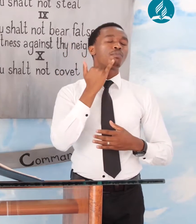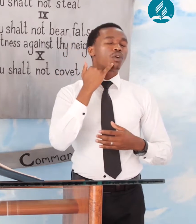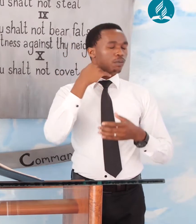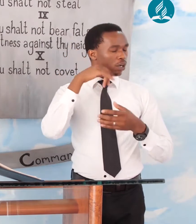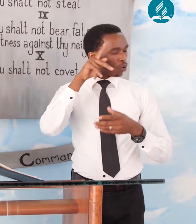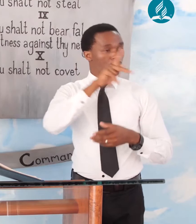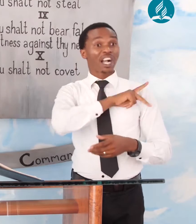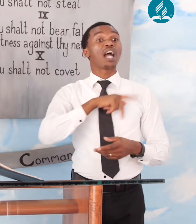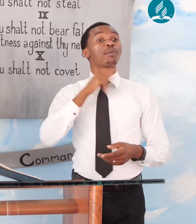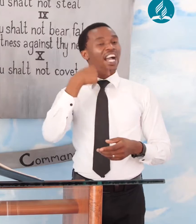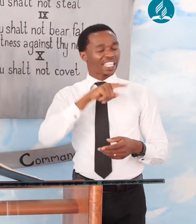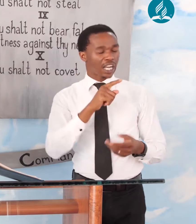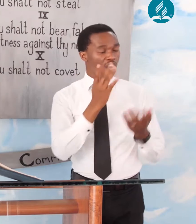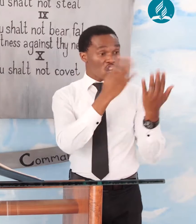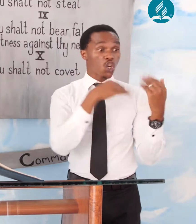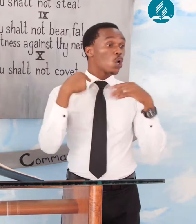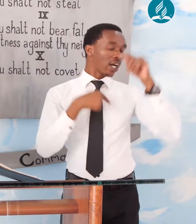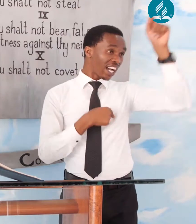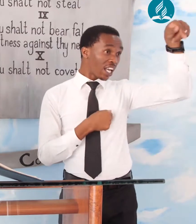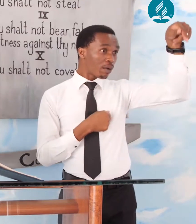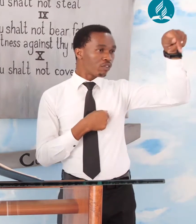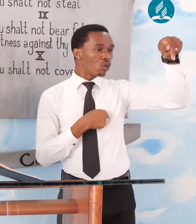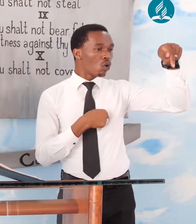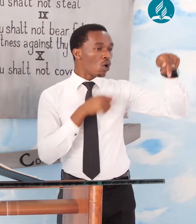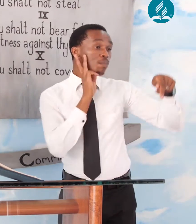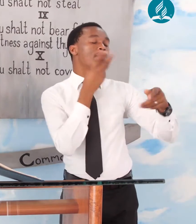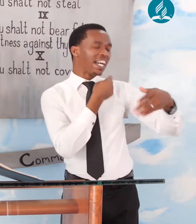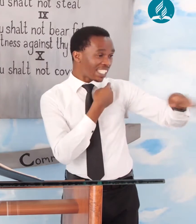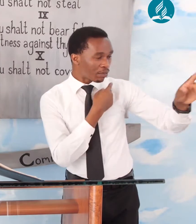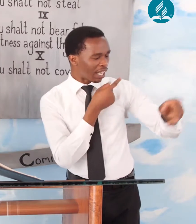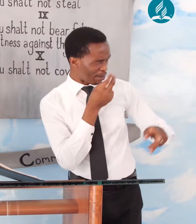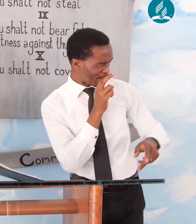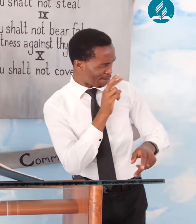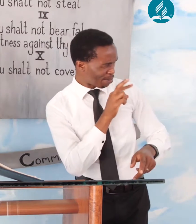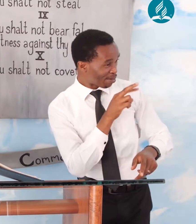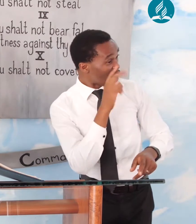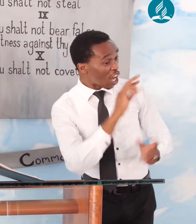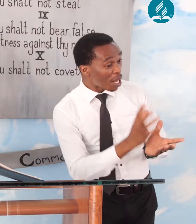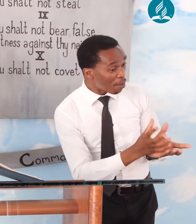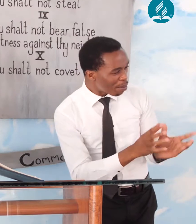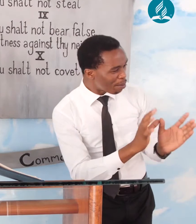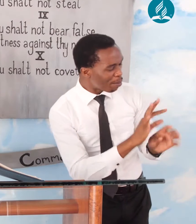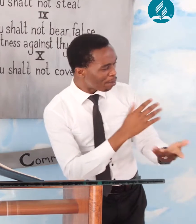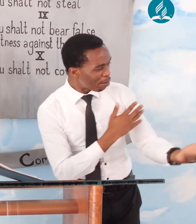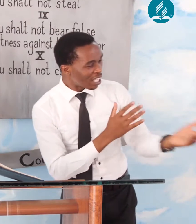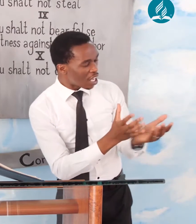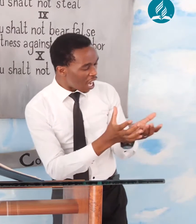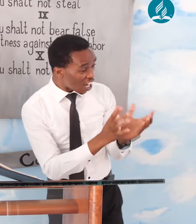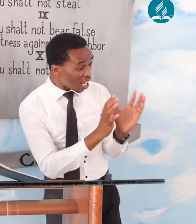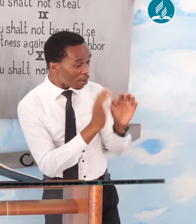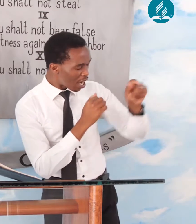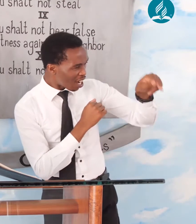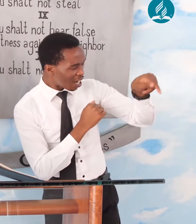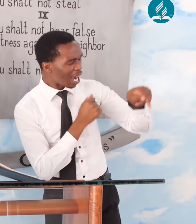kwiyuhagira abona ko kantu kareremba hejuru y'amazi mu rufunzo agira amatsiko